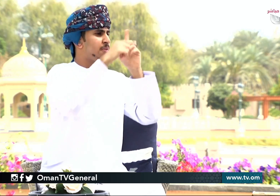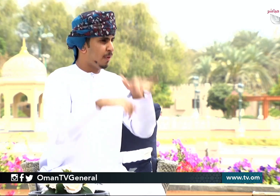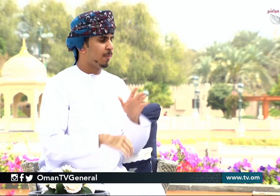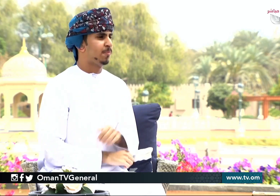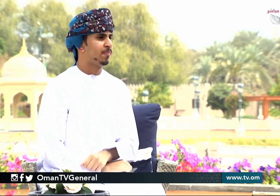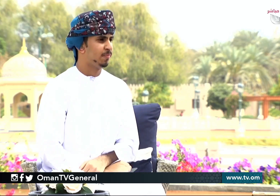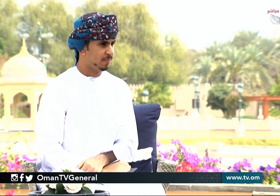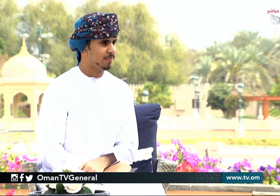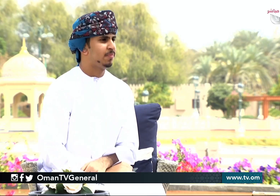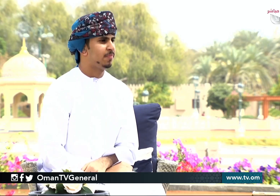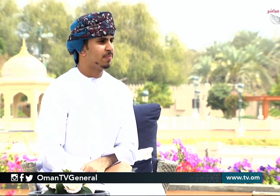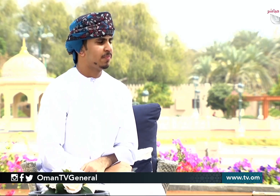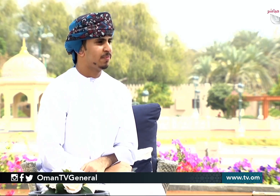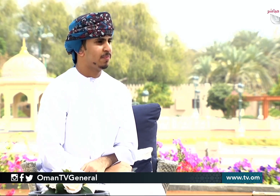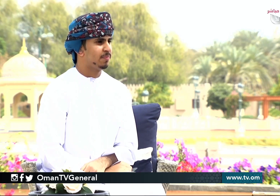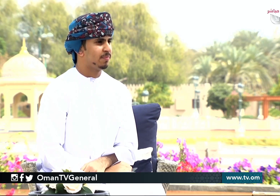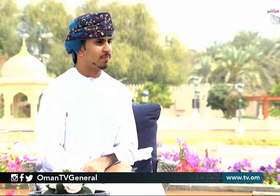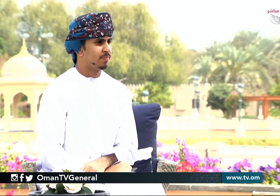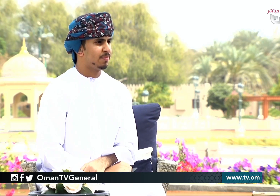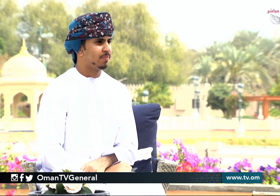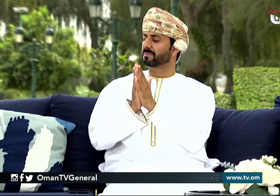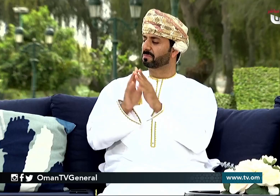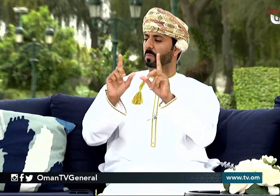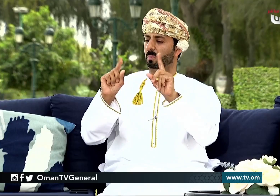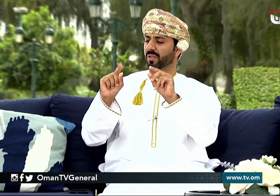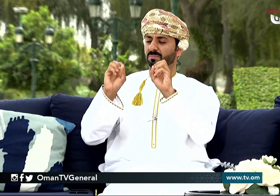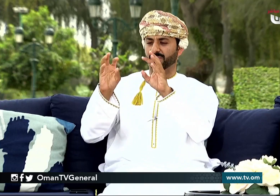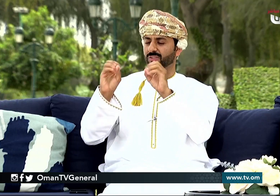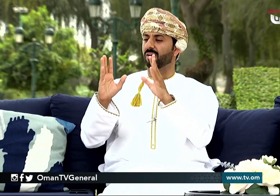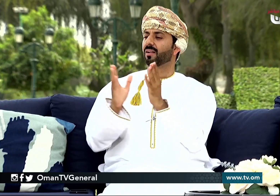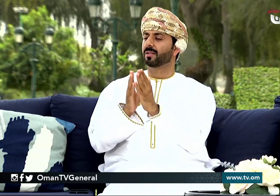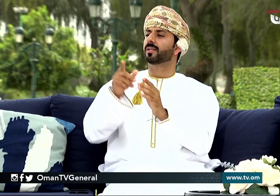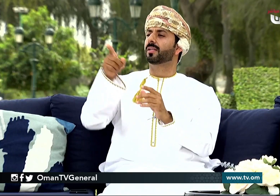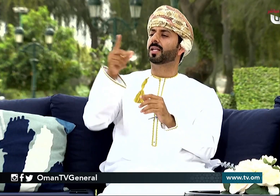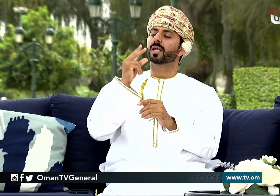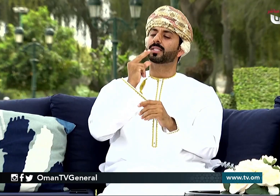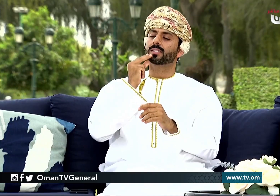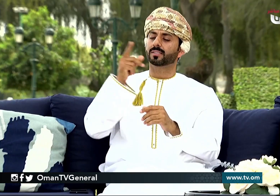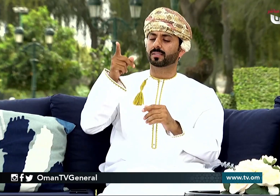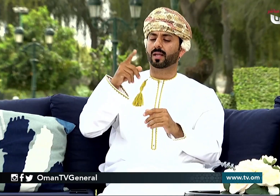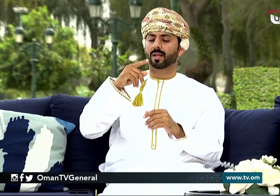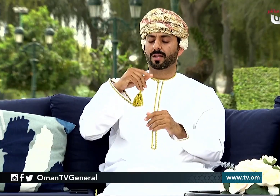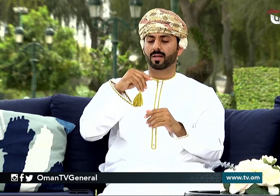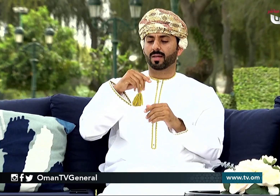لصقل المهارات أشكرهم كثير. جميل جدا، ما شاء الله عليك، الله يعطيك الصحة. بالنسبة